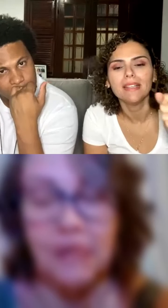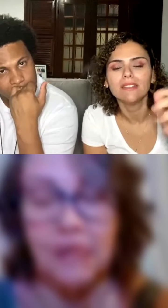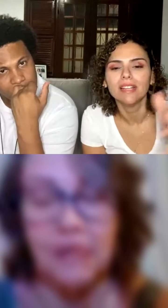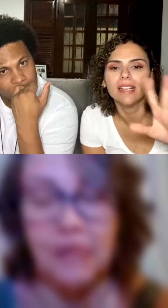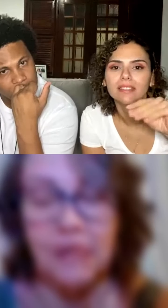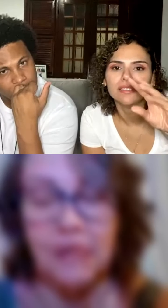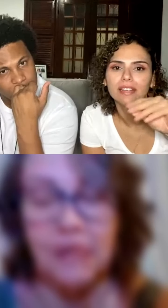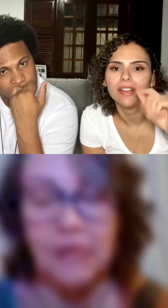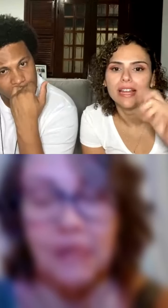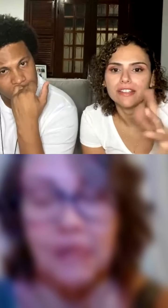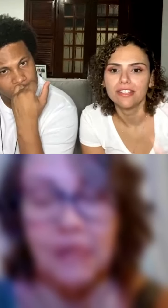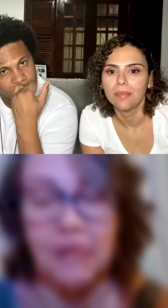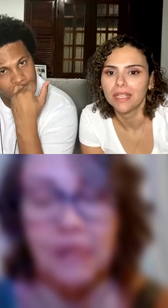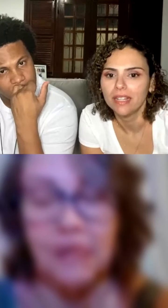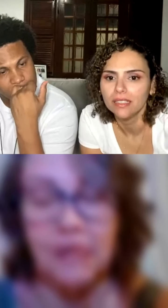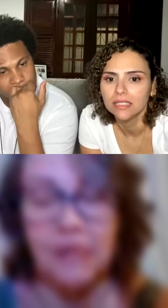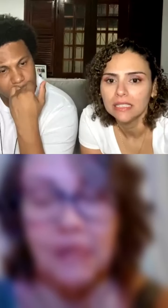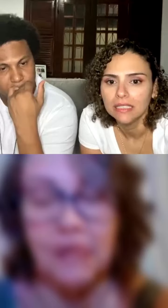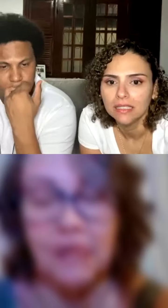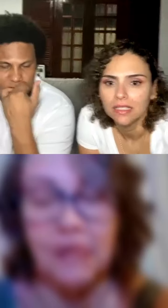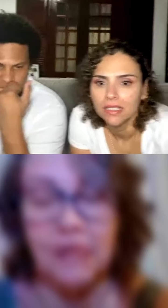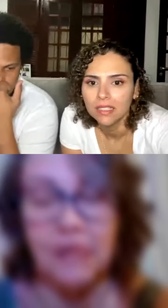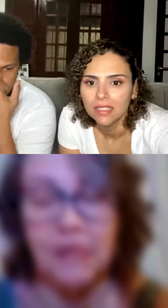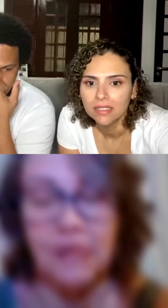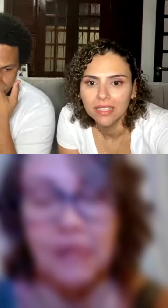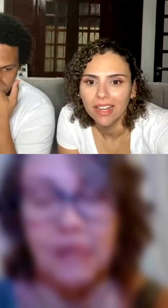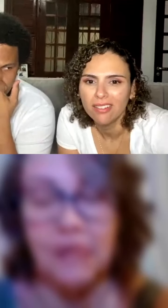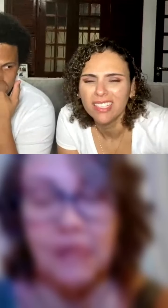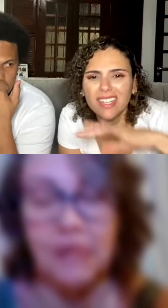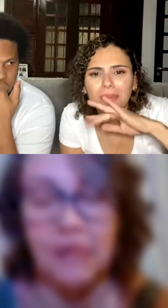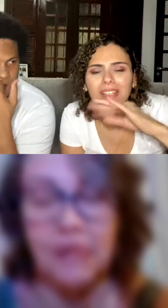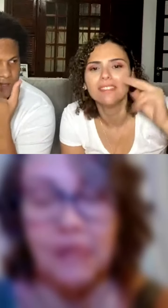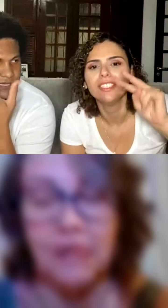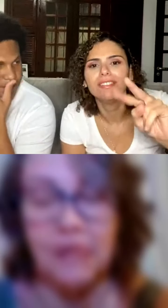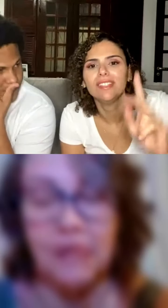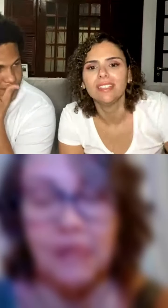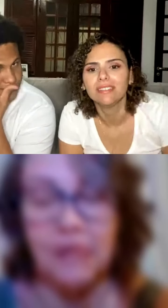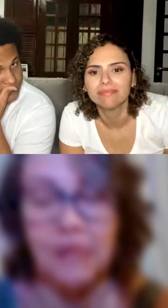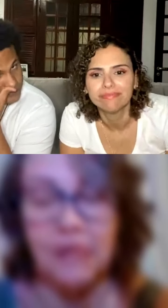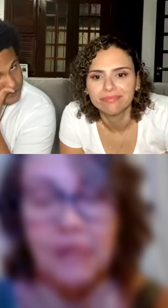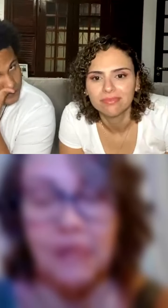Mas tu quer falar e a gente interpretar? É ruim, né? Não,